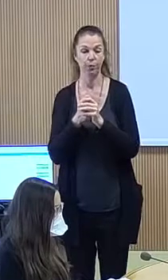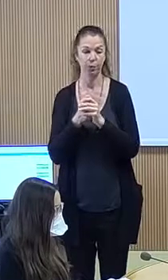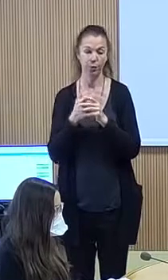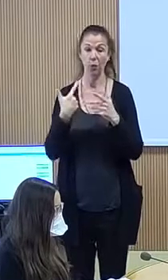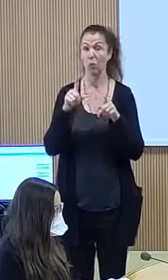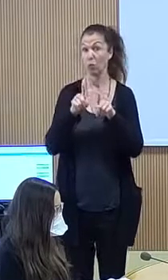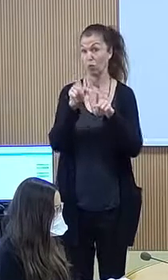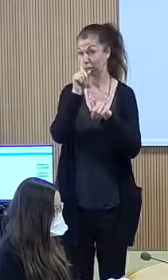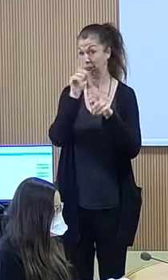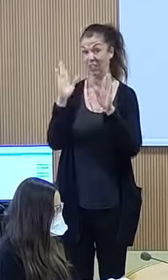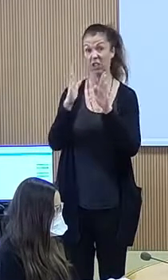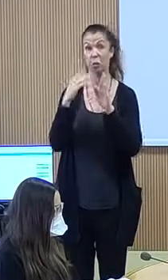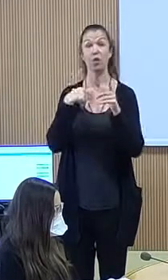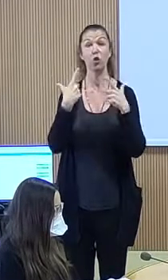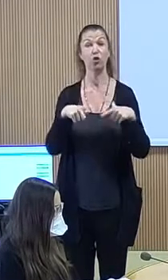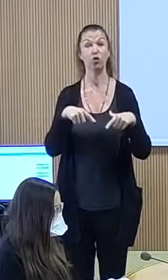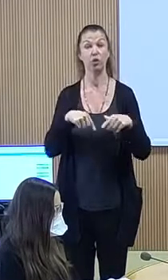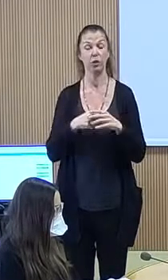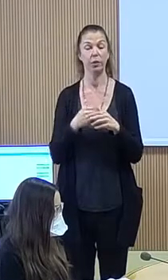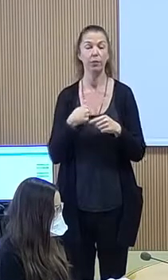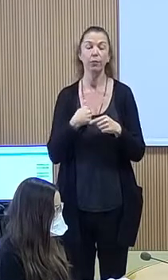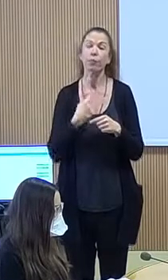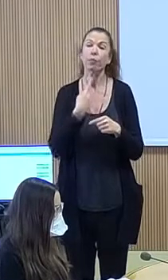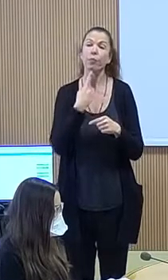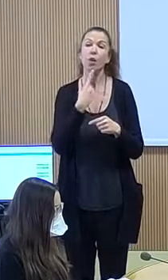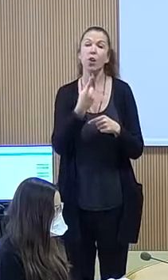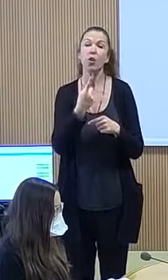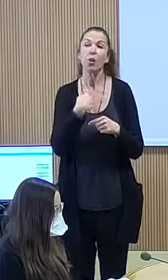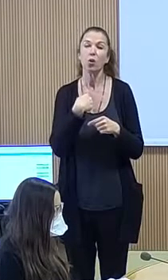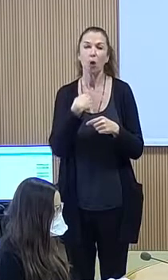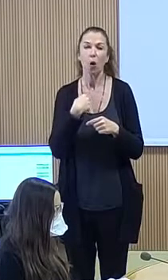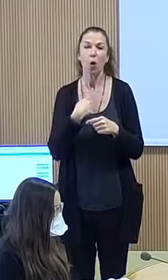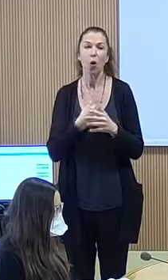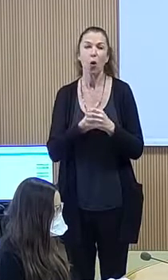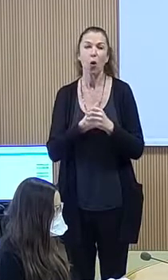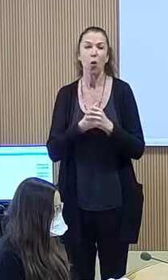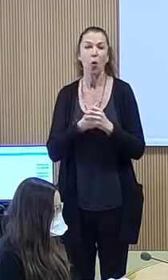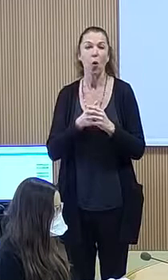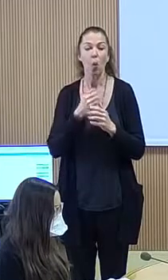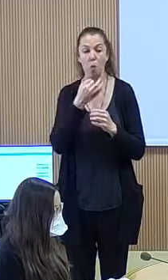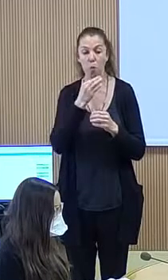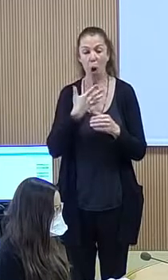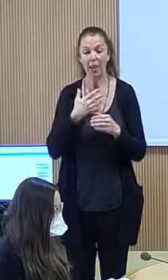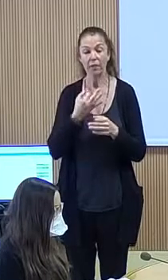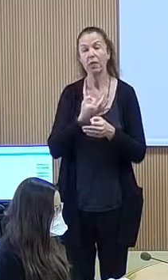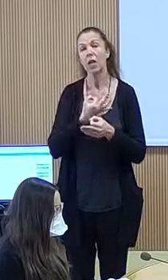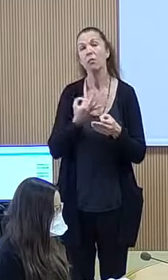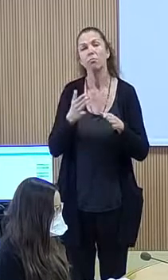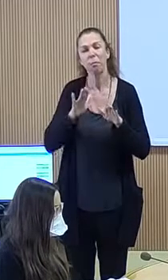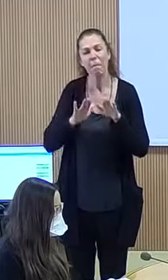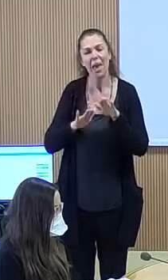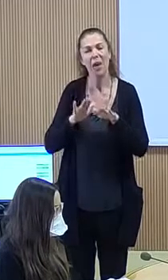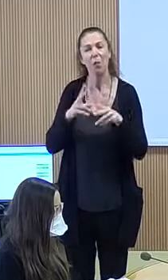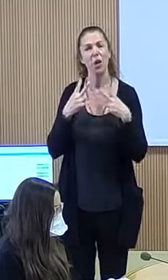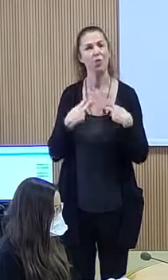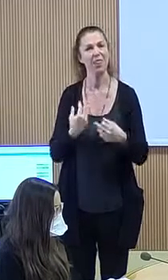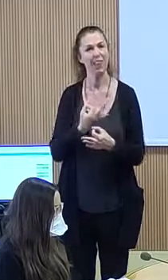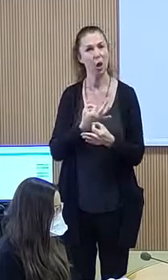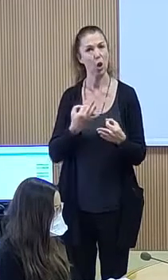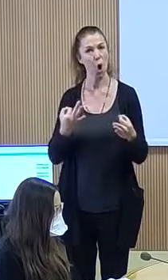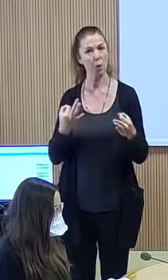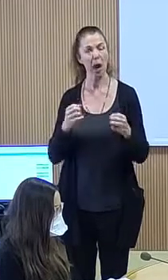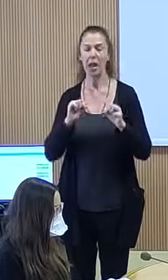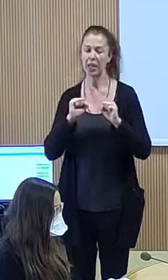dico anche che ritengo che possa essere nella nuova normalità nel graduale ritorno alla normalità la possibilità di